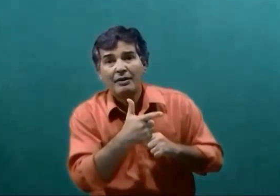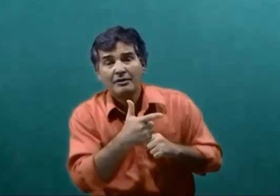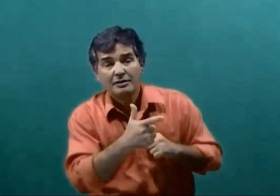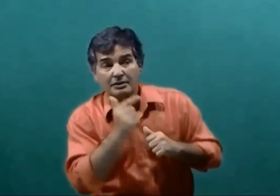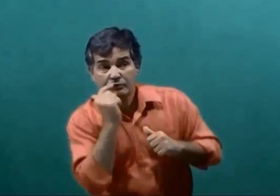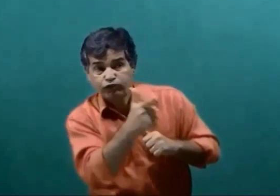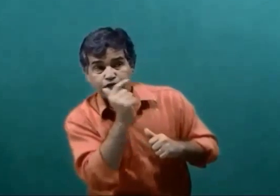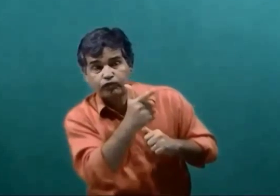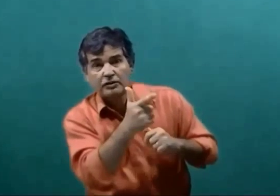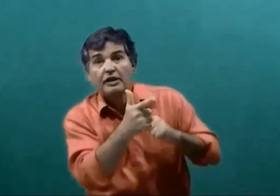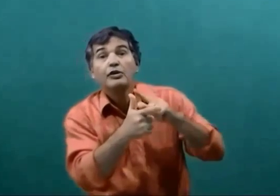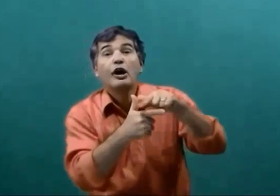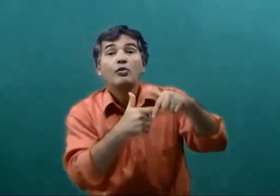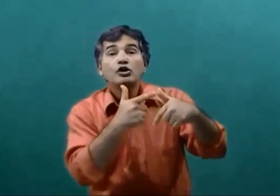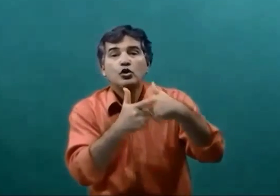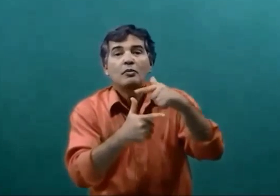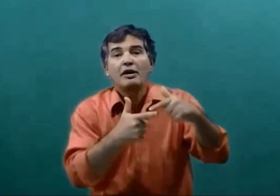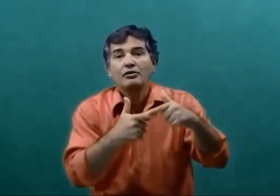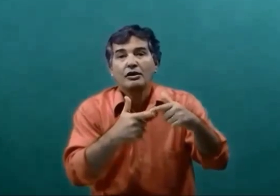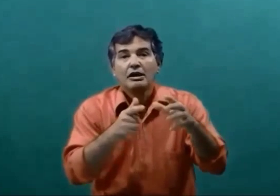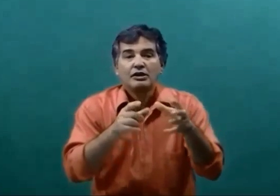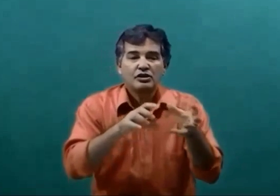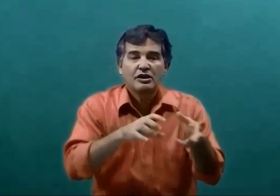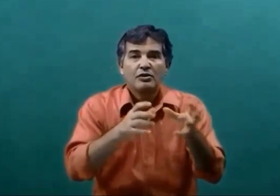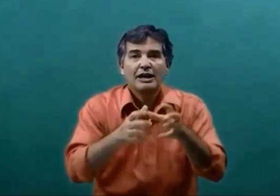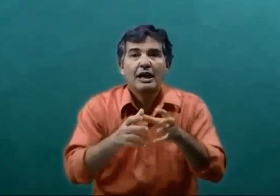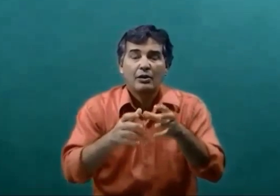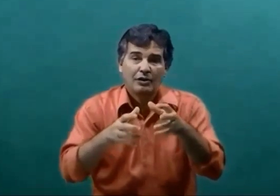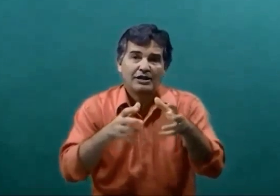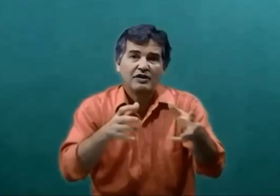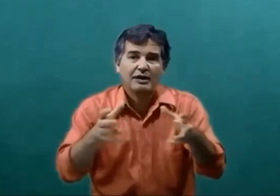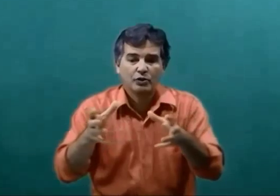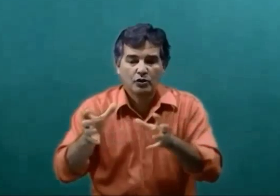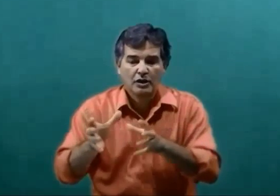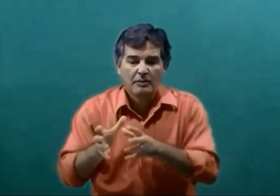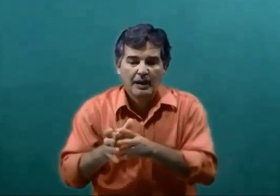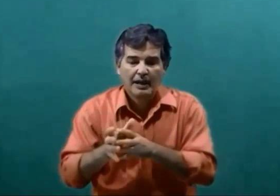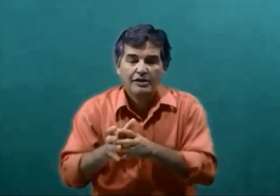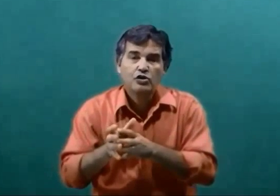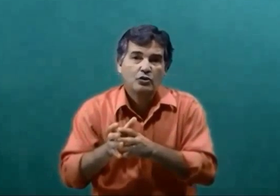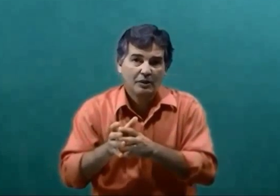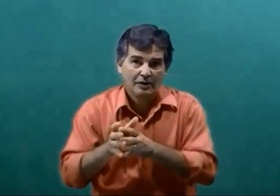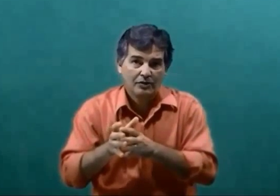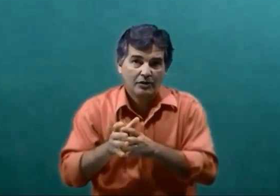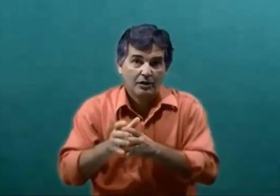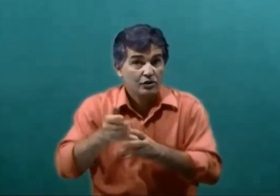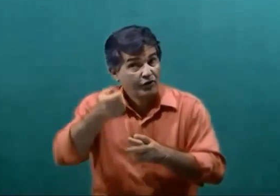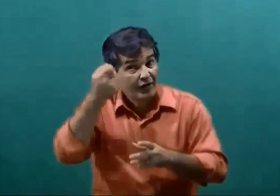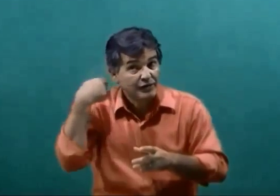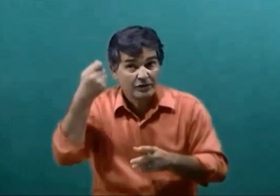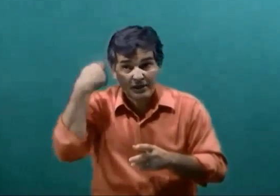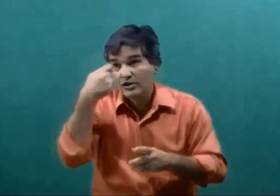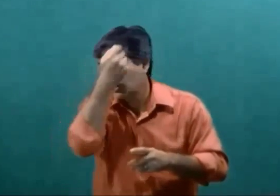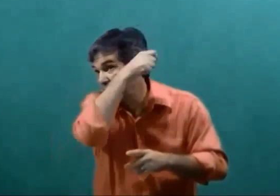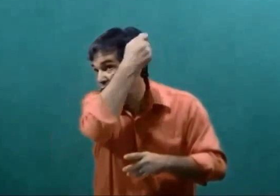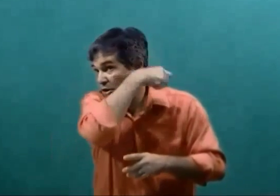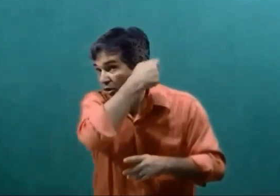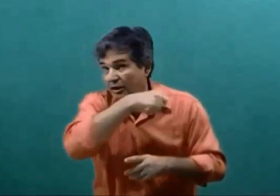arma. Então é um instrumento. Então seria o classificador para instrumento. Se eu faço desse jeito,